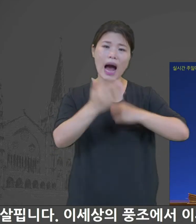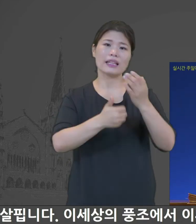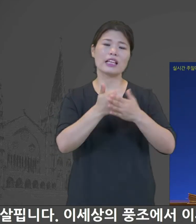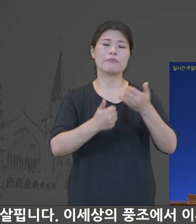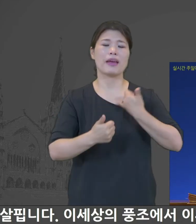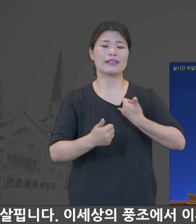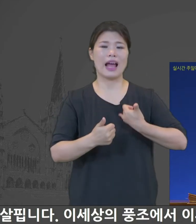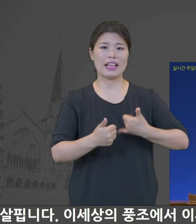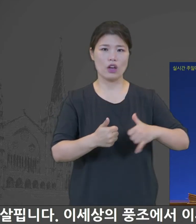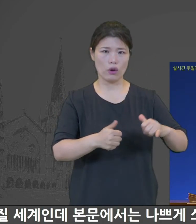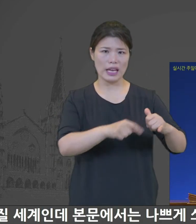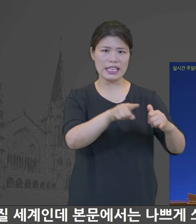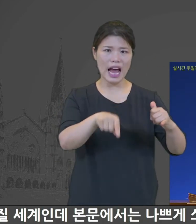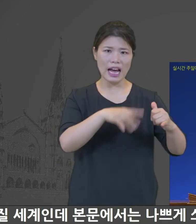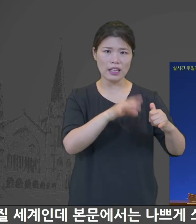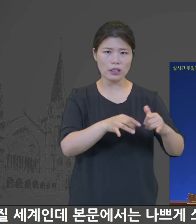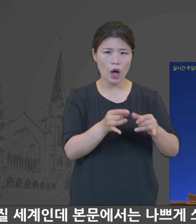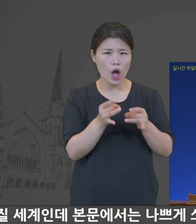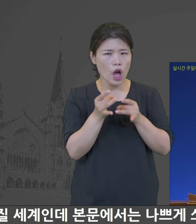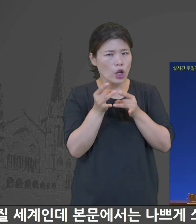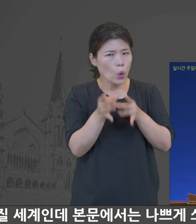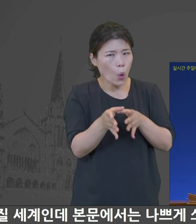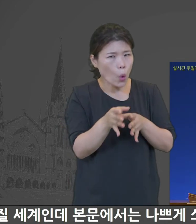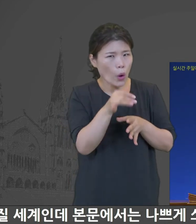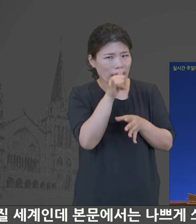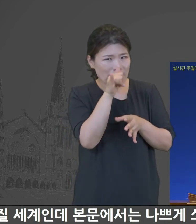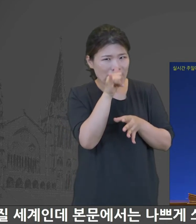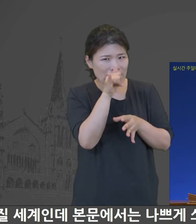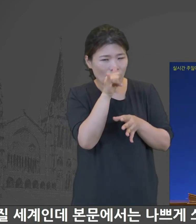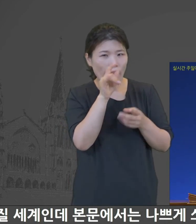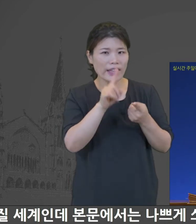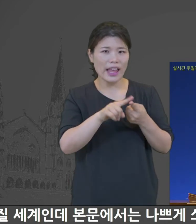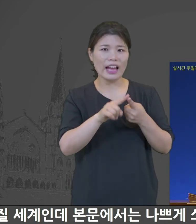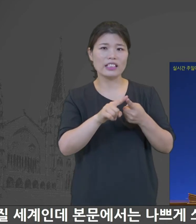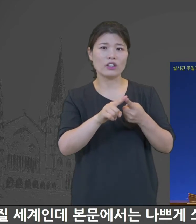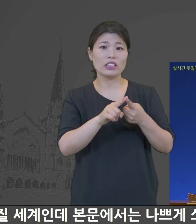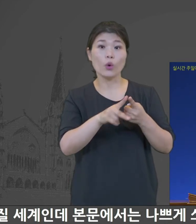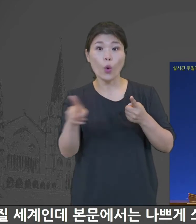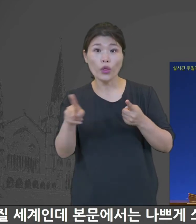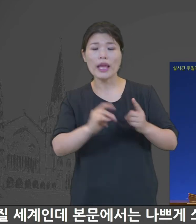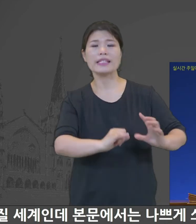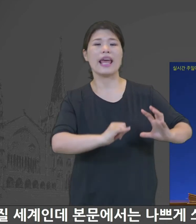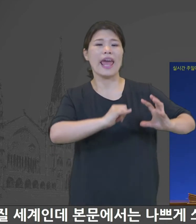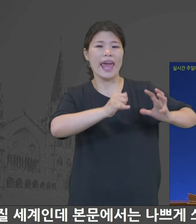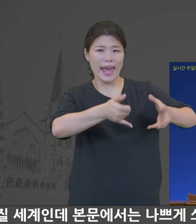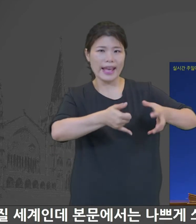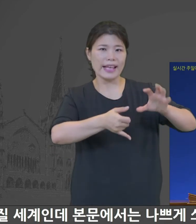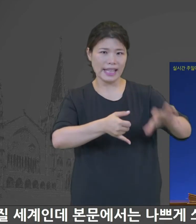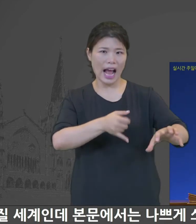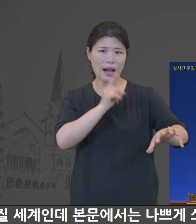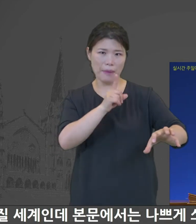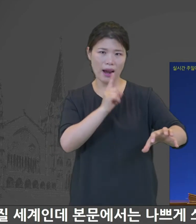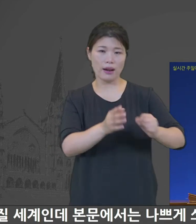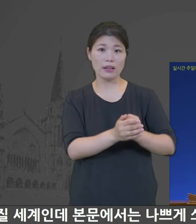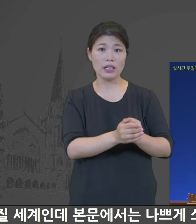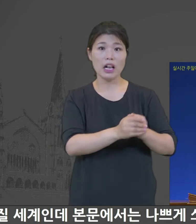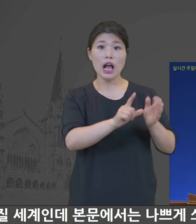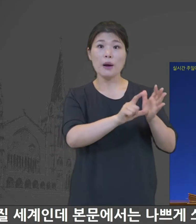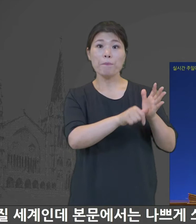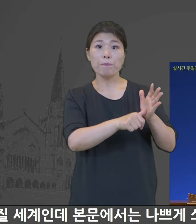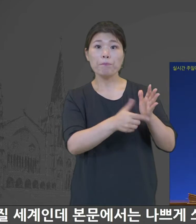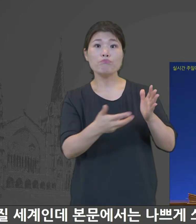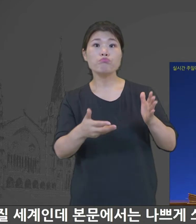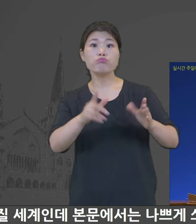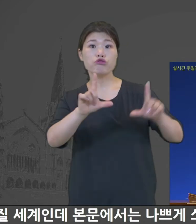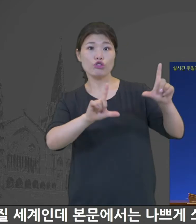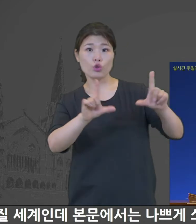자녀들이 그 안에서 속고 있는 공간, 이것을 여기서 말하는 세상인데요. 더 중요한 것은 풍조라는 말입니다.